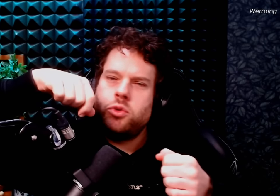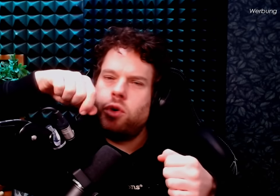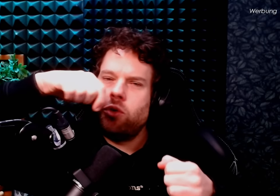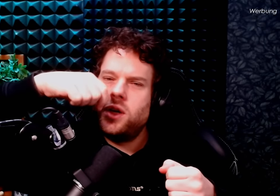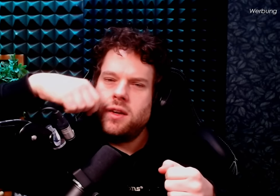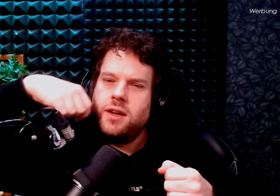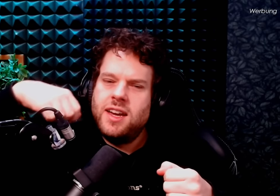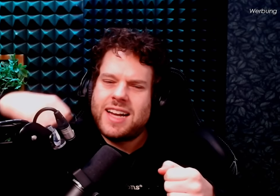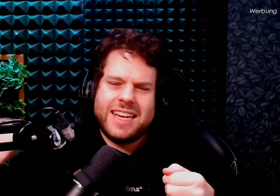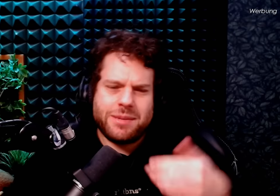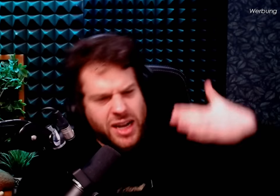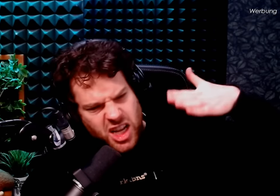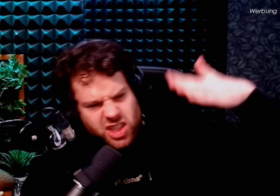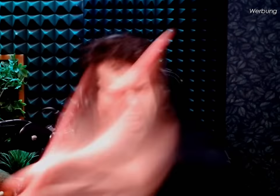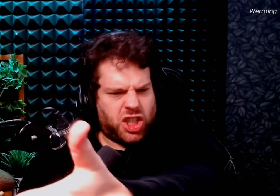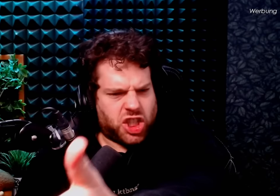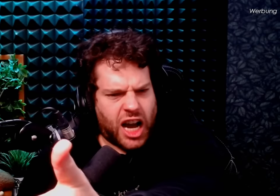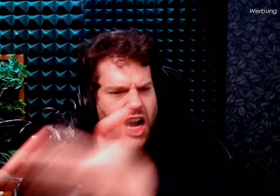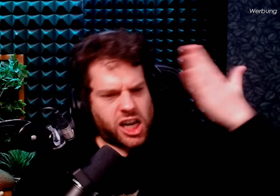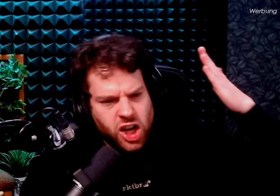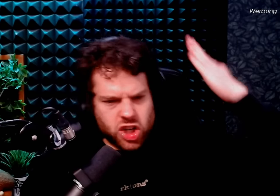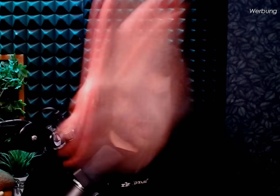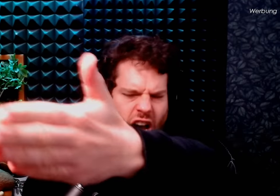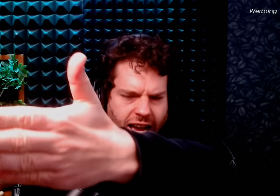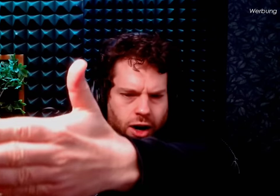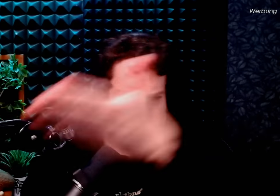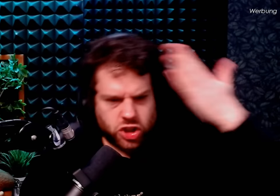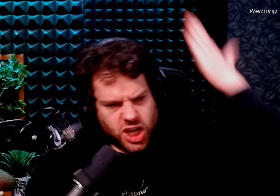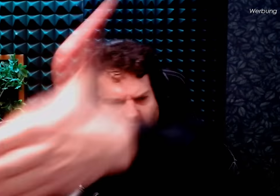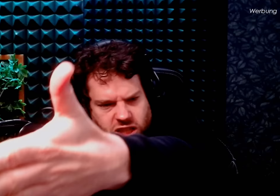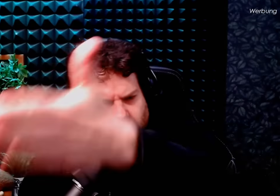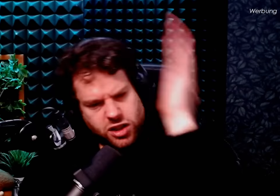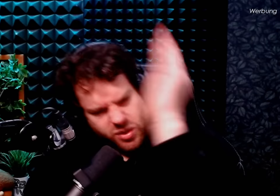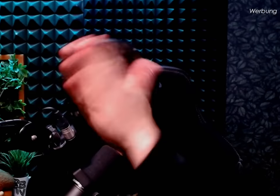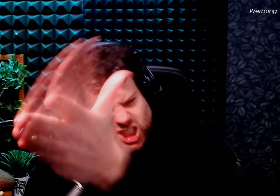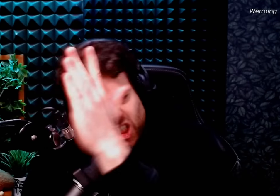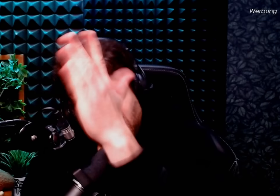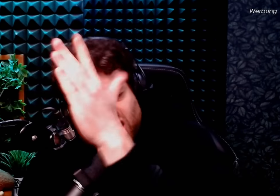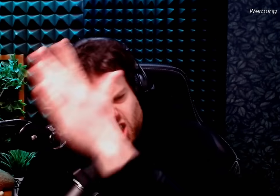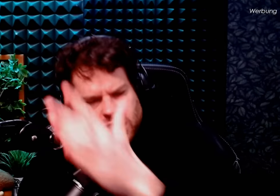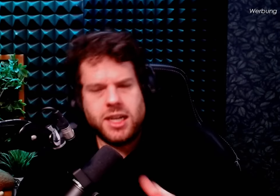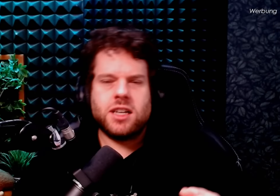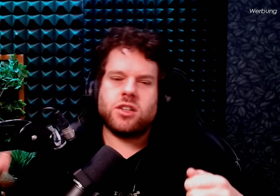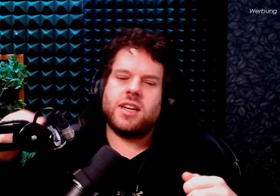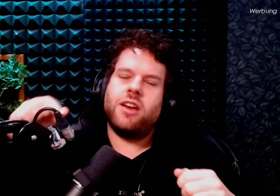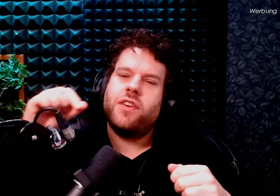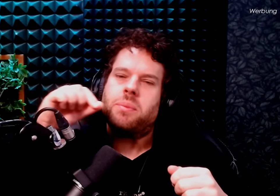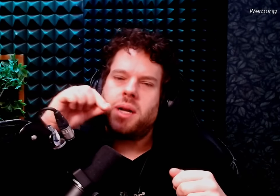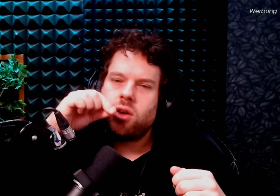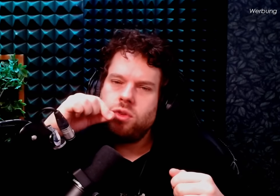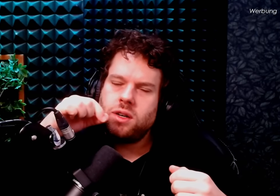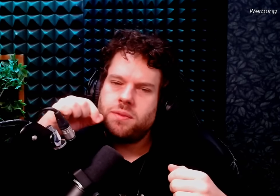mal nur rühren. Gar nicht immer Zeitstrahl, geradeaus, X-Achse, sondern einfach mal rühren.